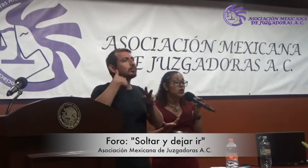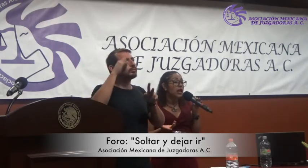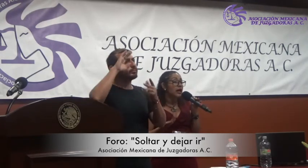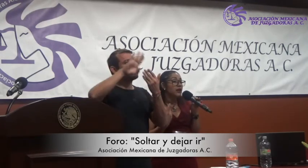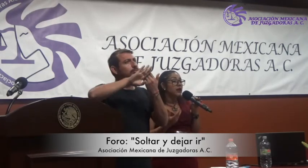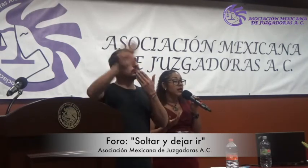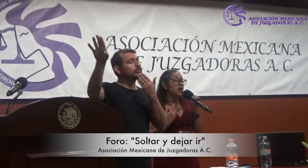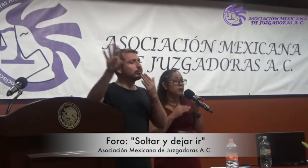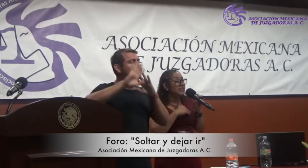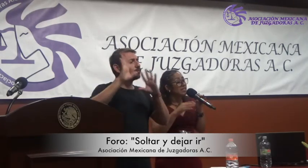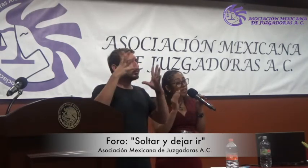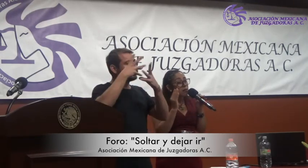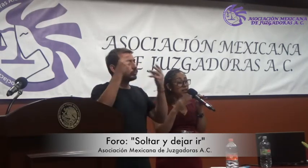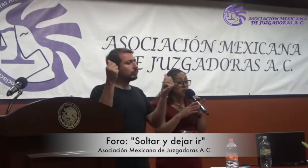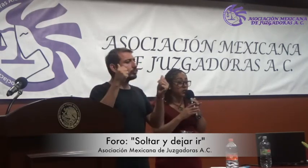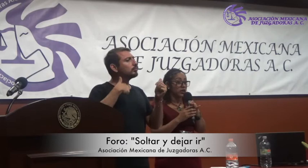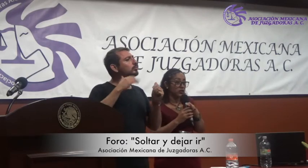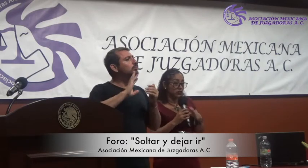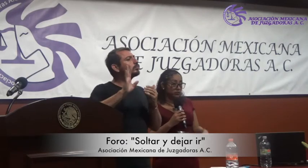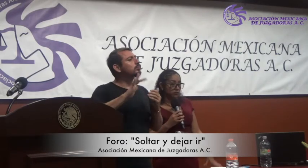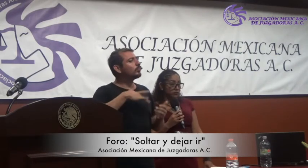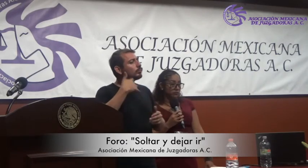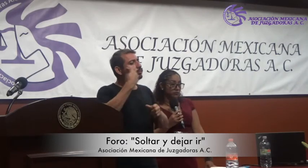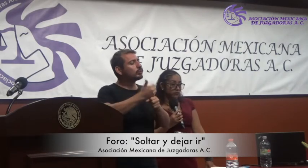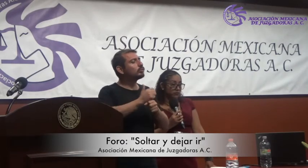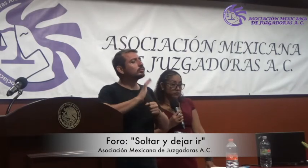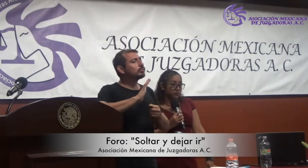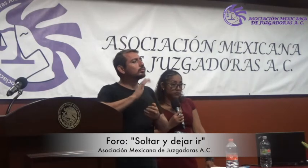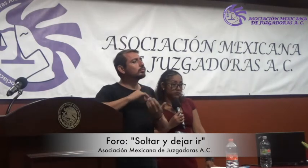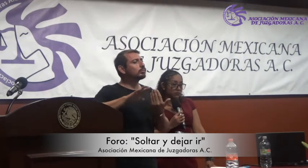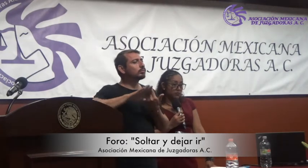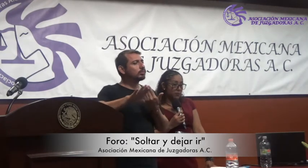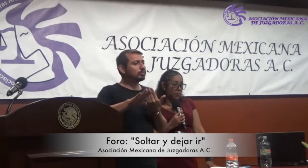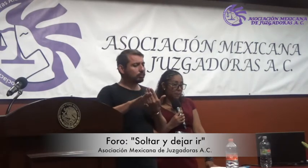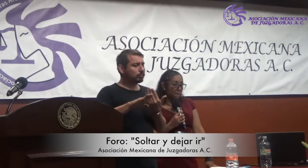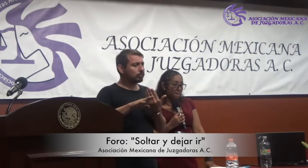del celular. ¿Qué pasa si evadimos eso?